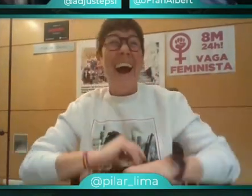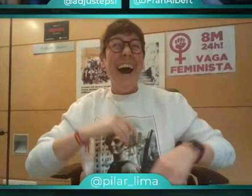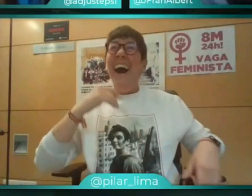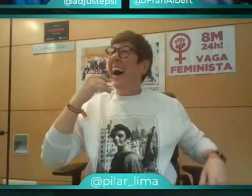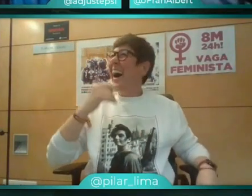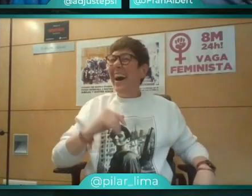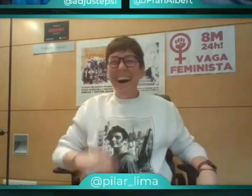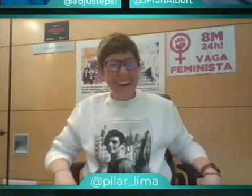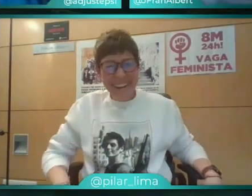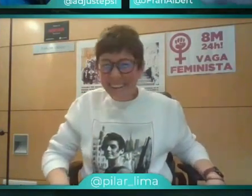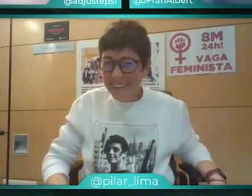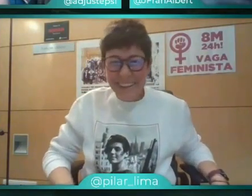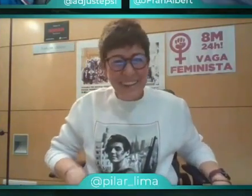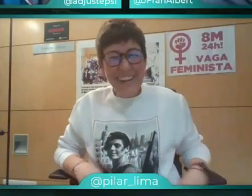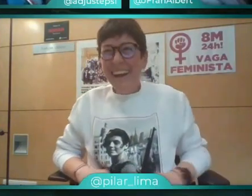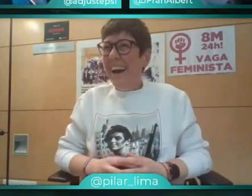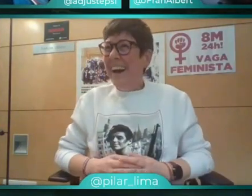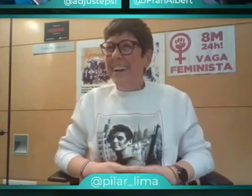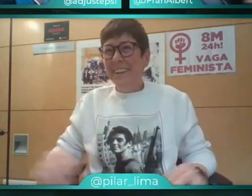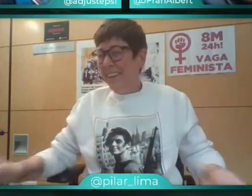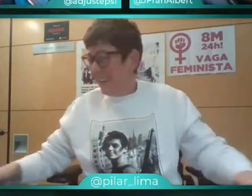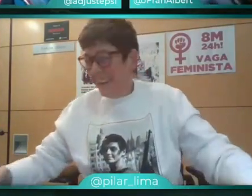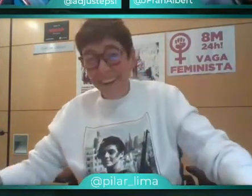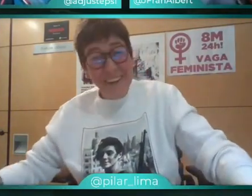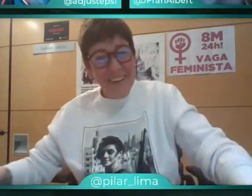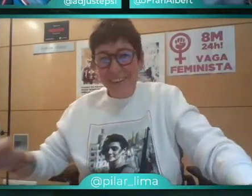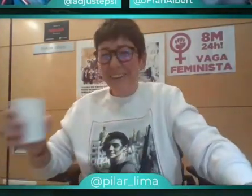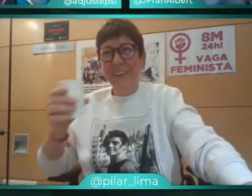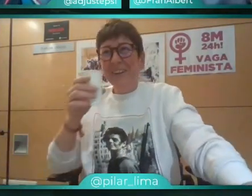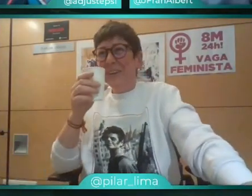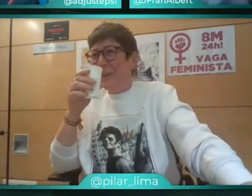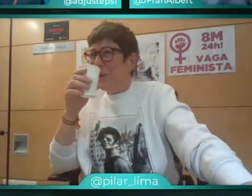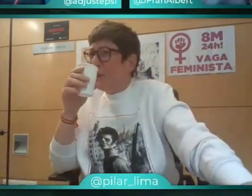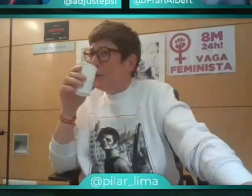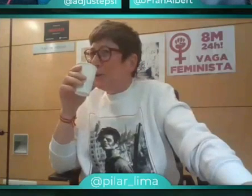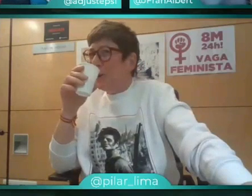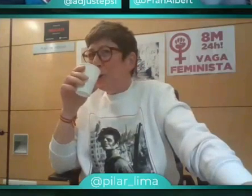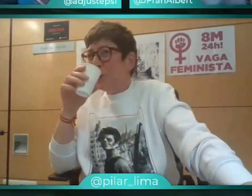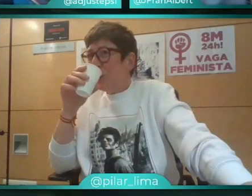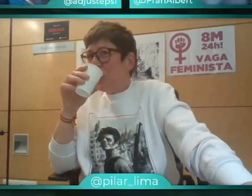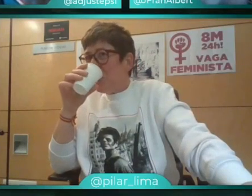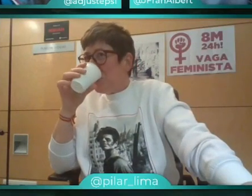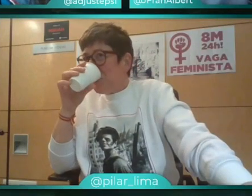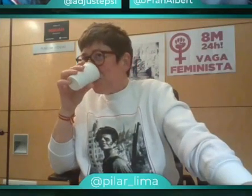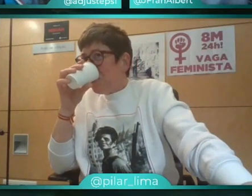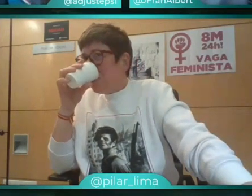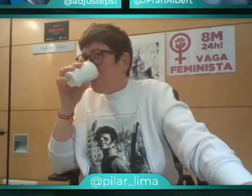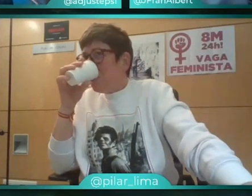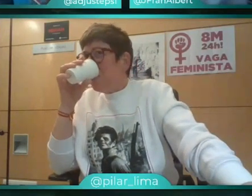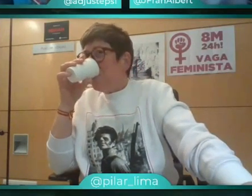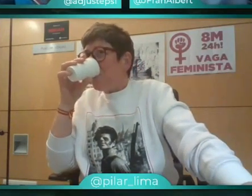la cuestión es cuando se habla de violencia política sobre todo cuando cuando se habla de la extrema derecha